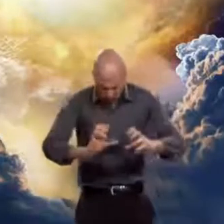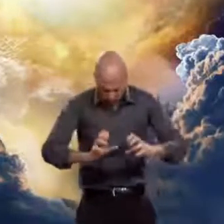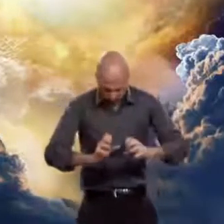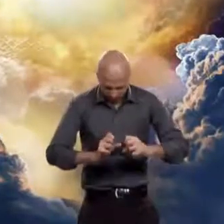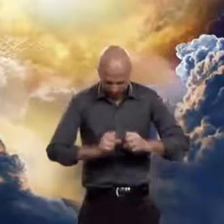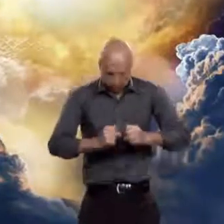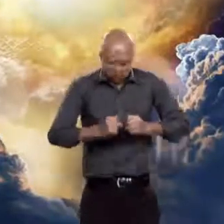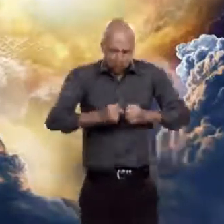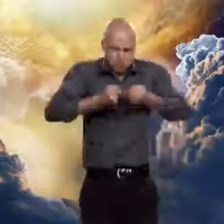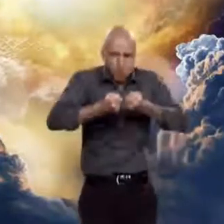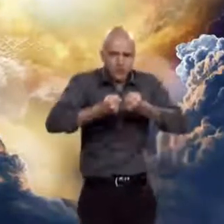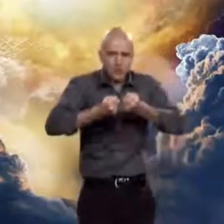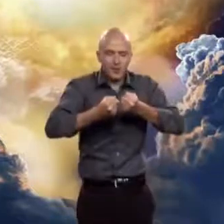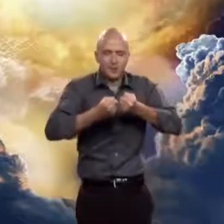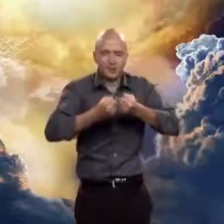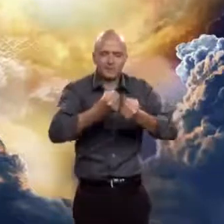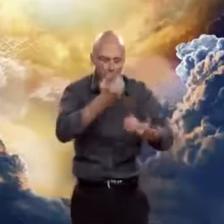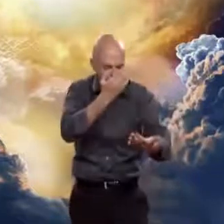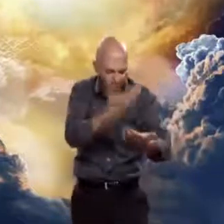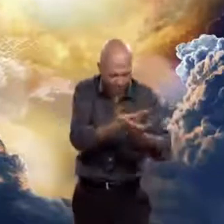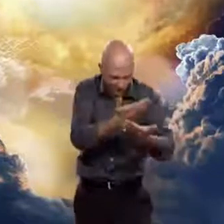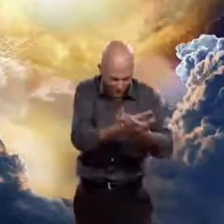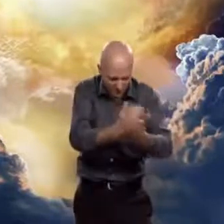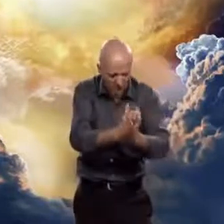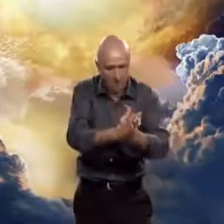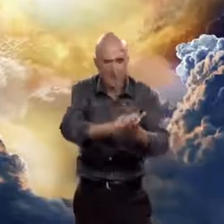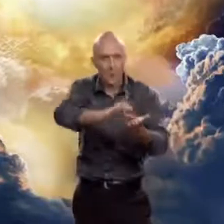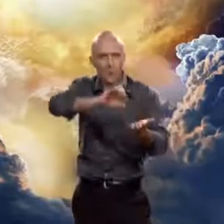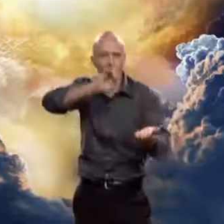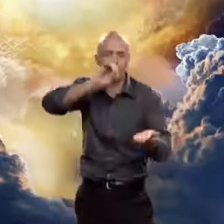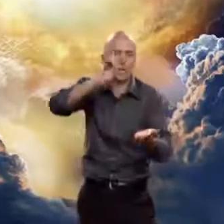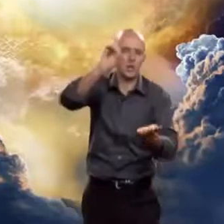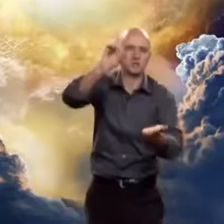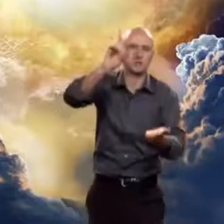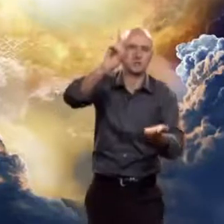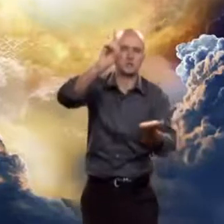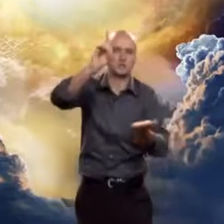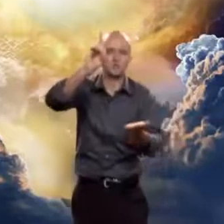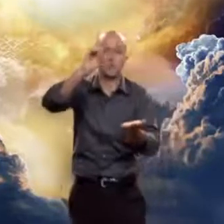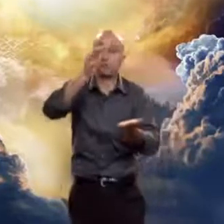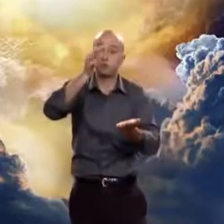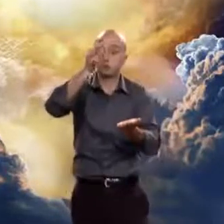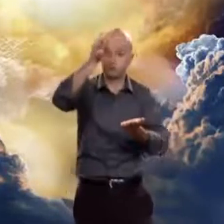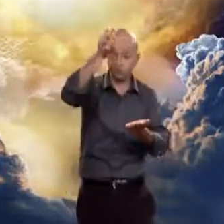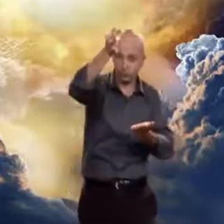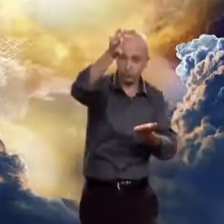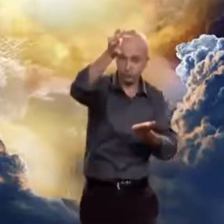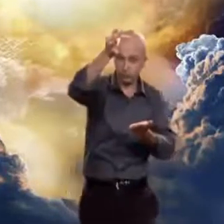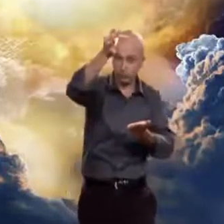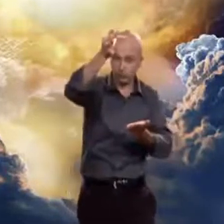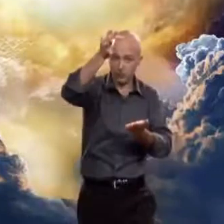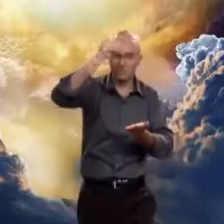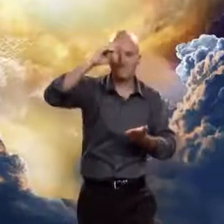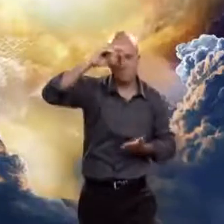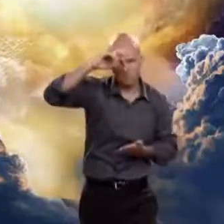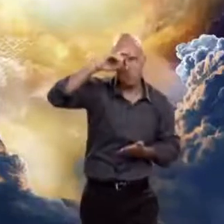a não ser aqueles que se fortaleceram com as verdades da Bíblia, poderá resistir no último grande conflito. Antes de